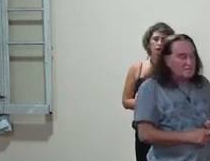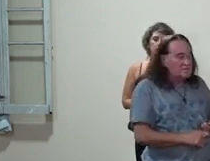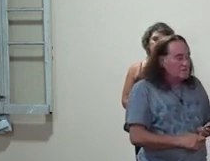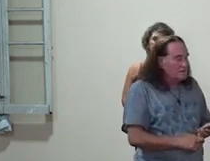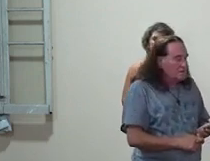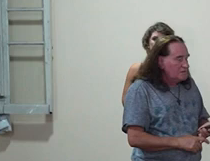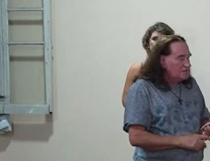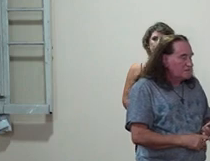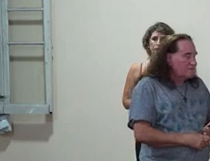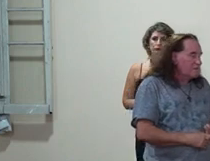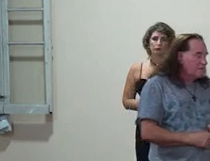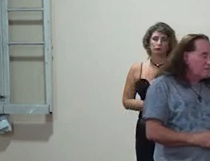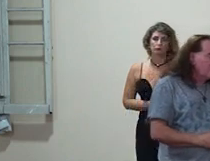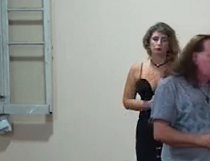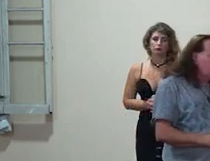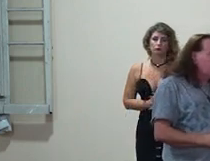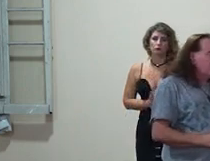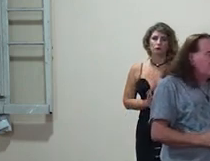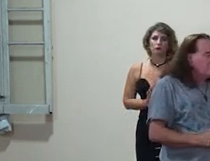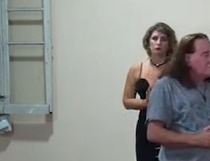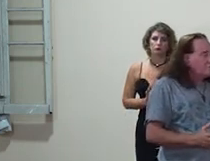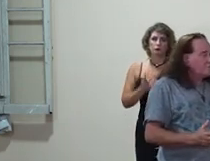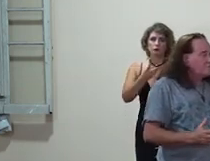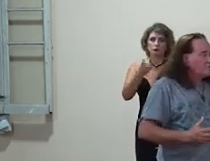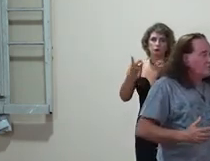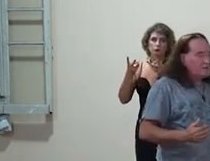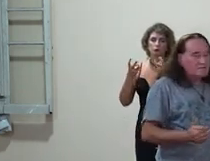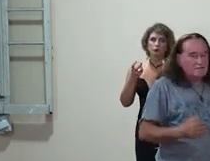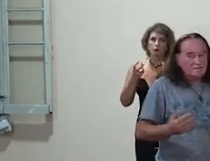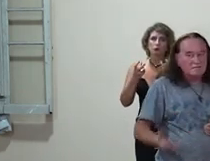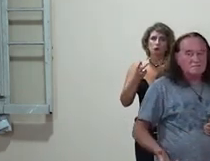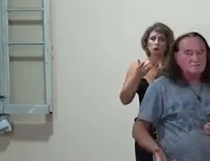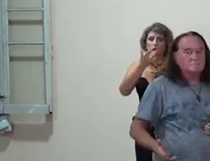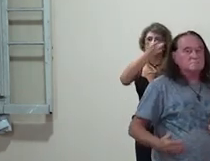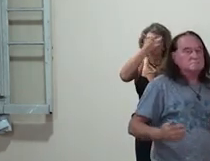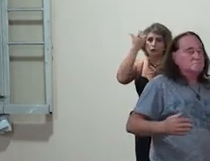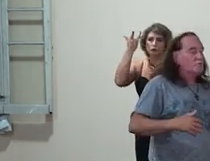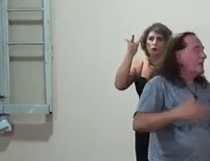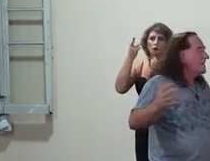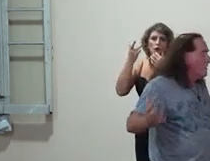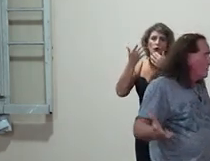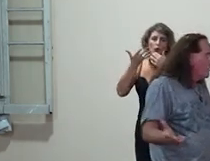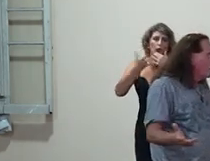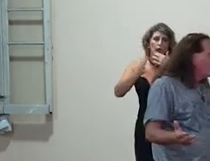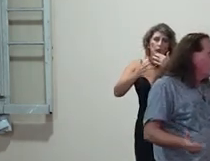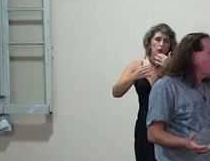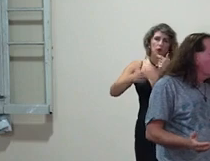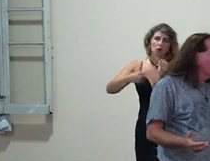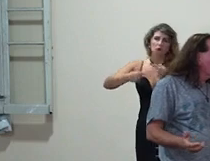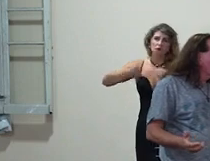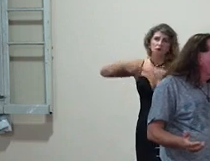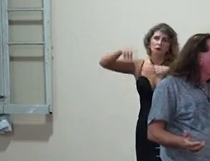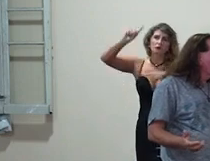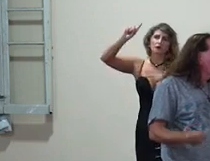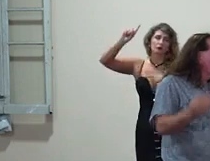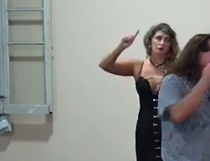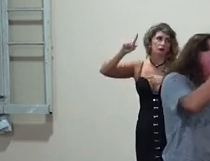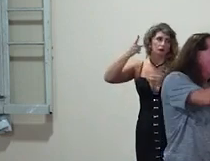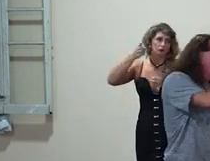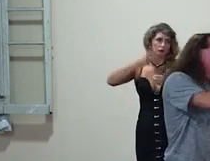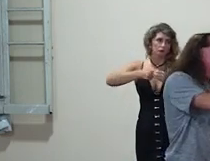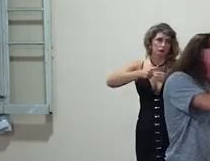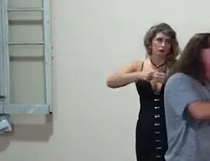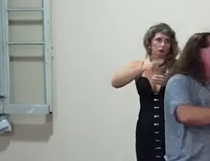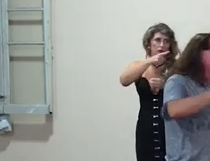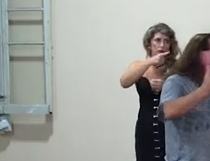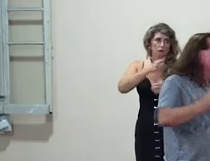não é assim. E a gente vê que as pessoas parece que não querem ir para frente da cidade. E você